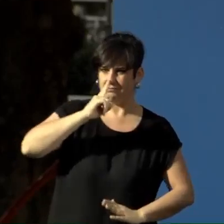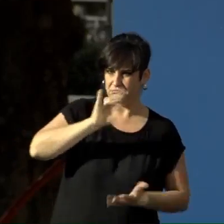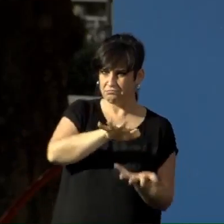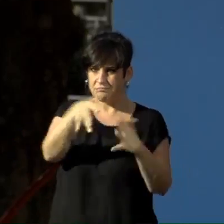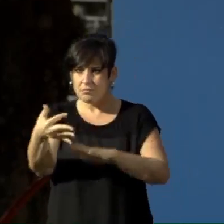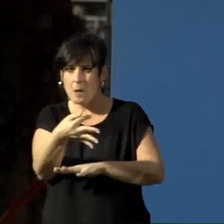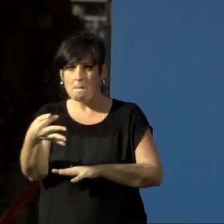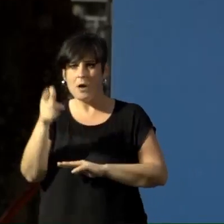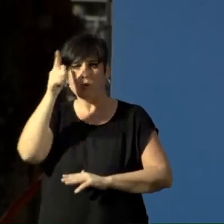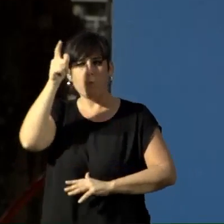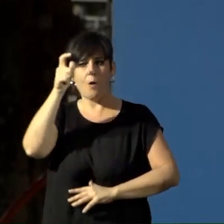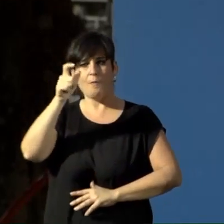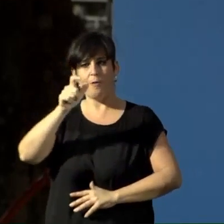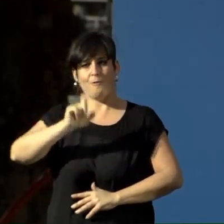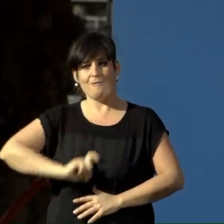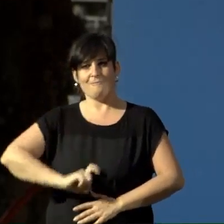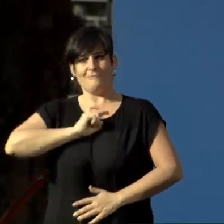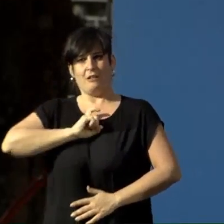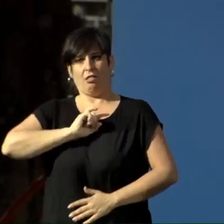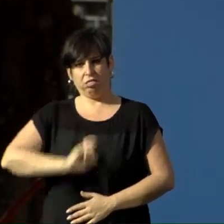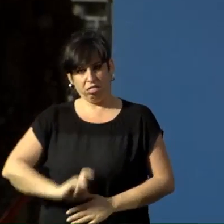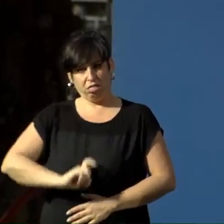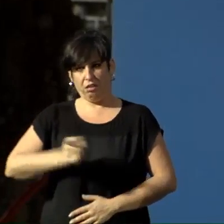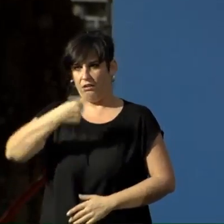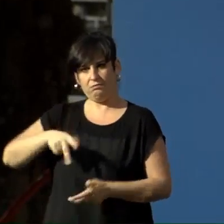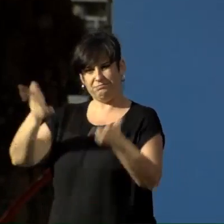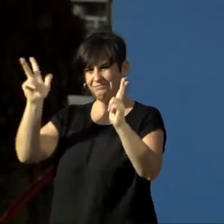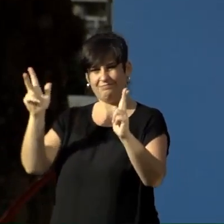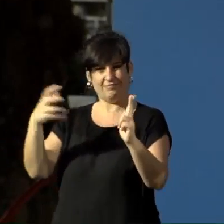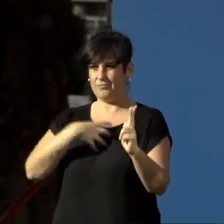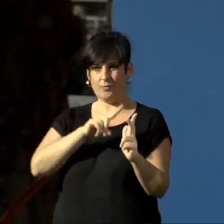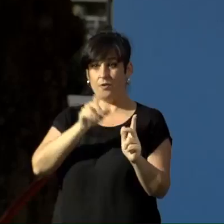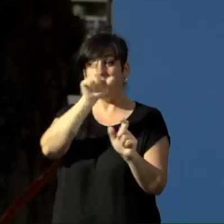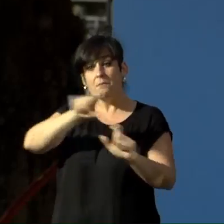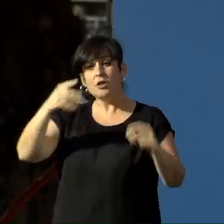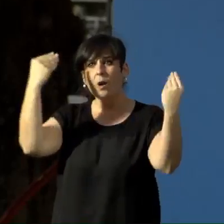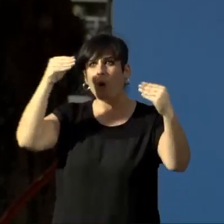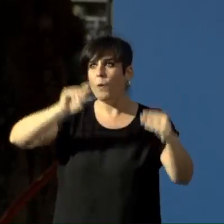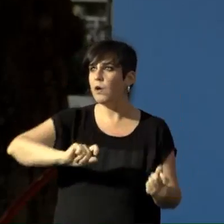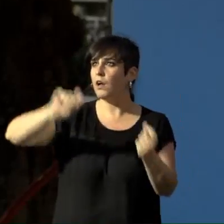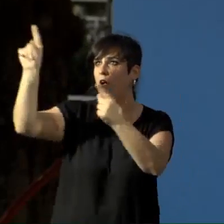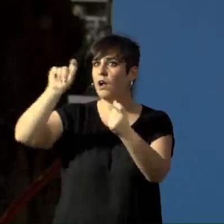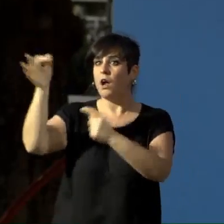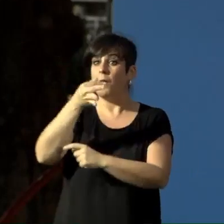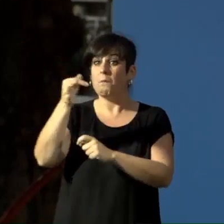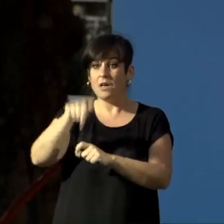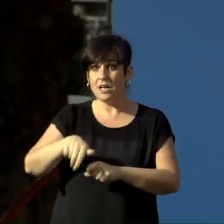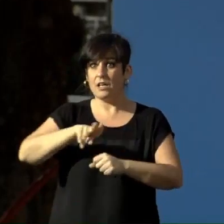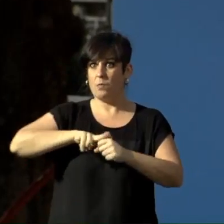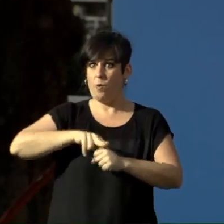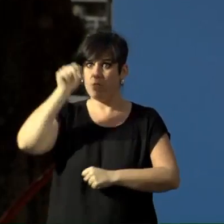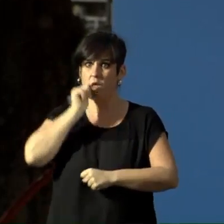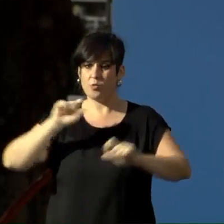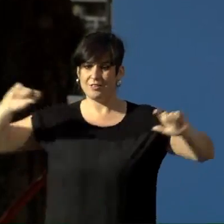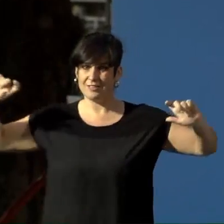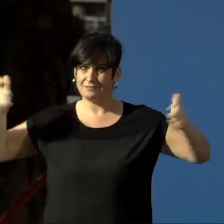como povo. Únese ao anterior a emigración das nosas xoves, o ermo demográfico da nosa provincia,